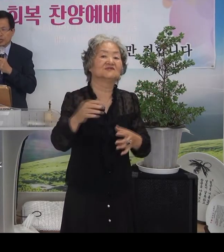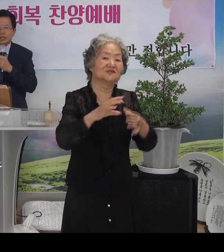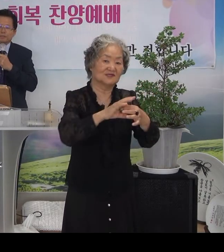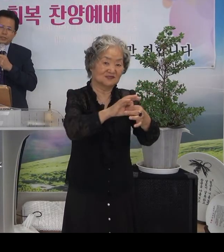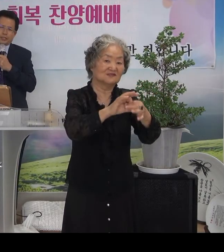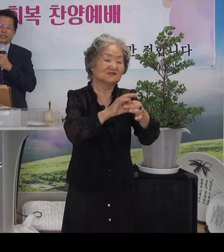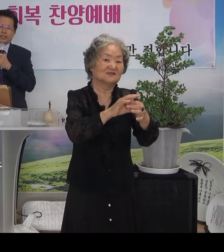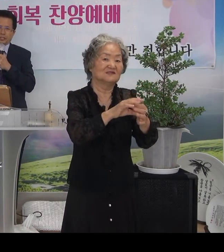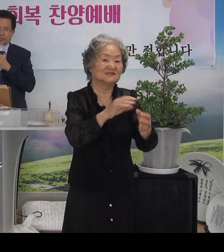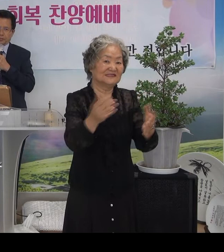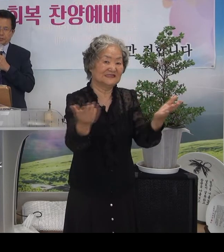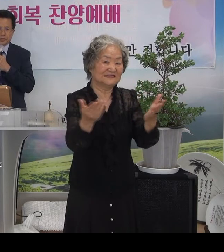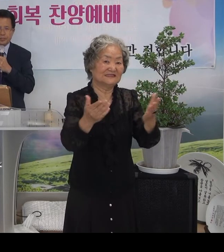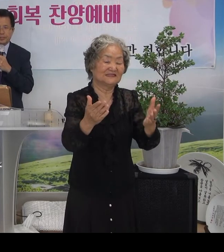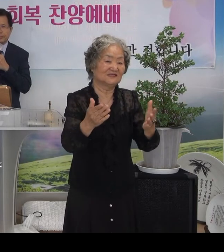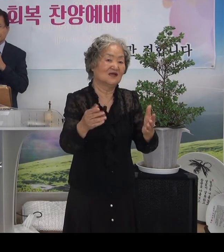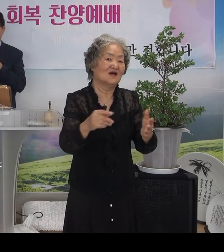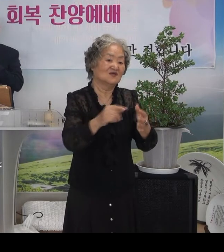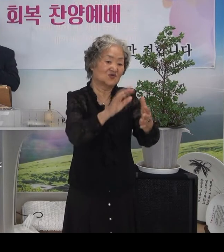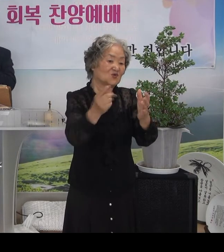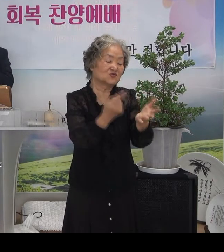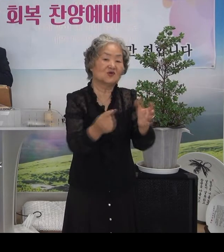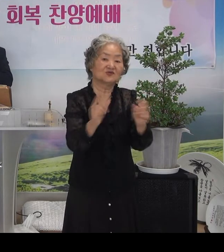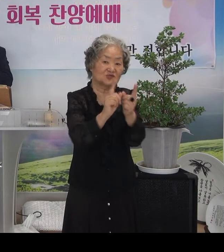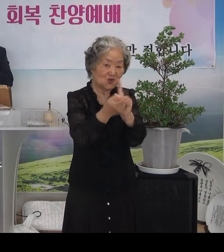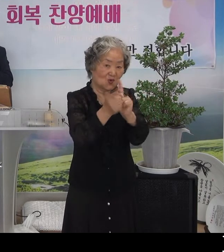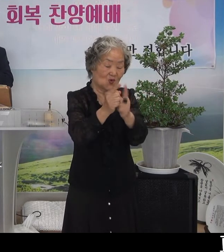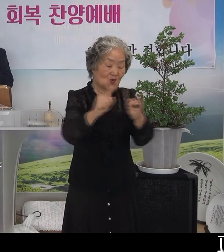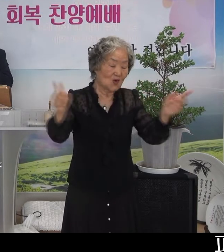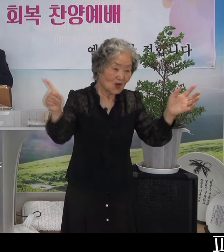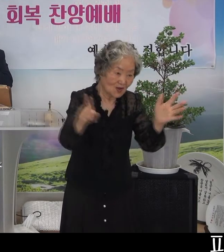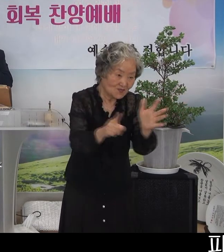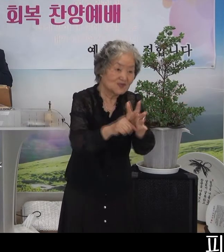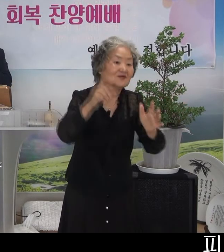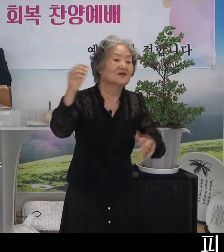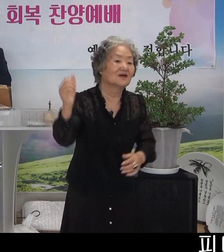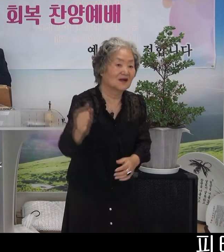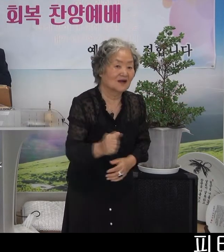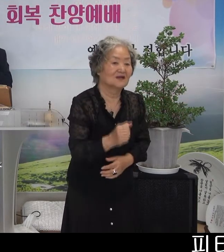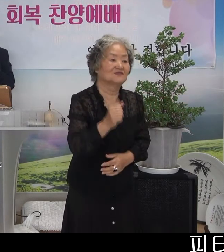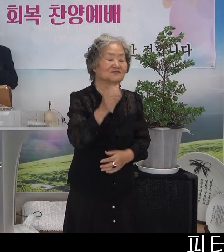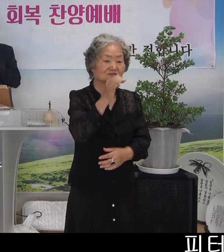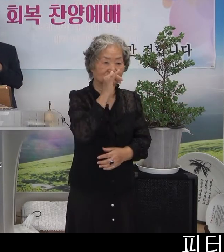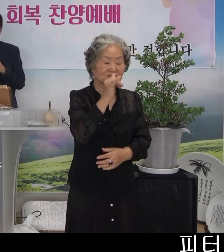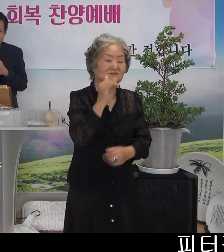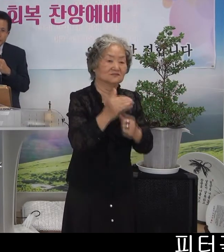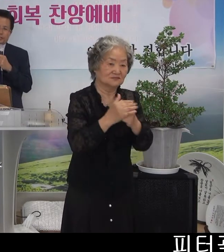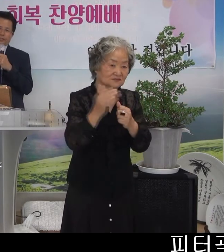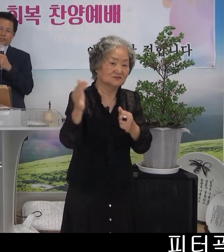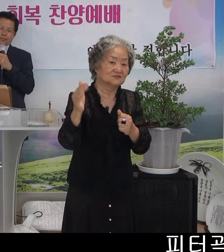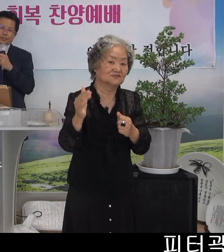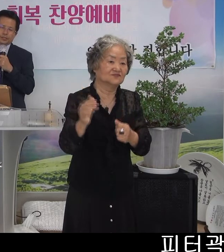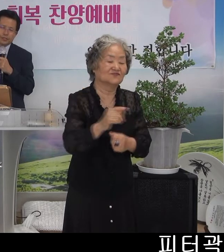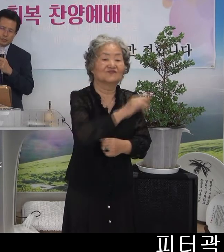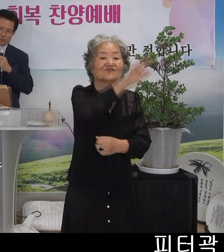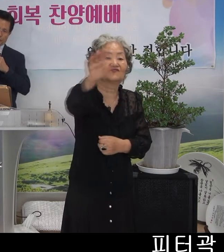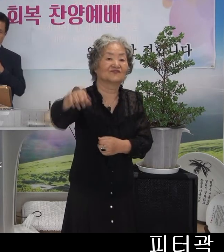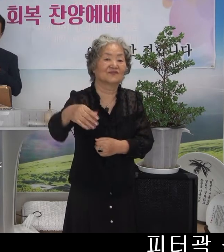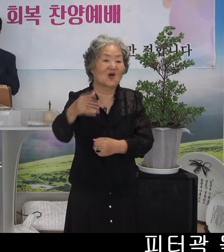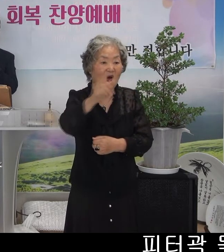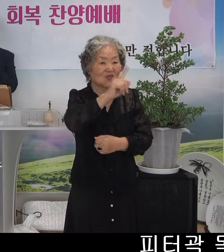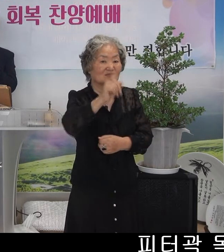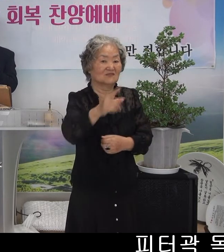안에서 서로가 믿게 된다는 얘기죠. 예를 들어서 우리가 어떤 건물을 임대하거나 또 매매를 했을 때 그 계약서에